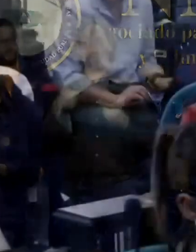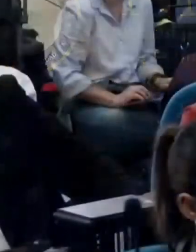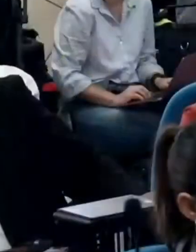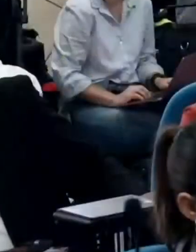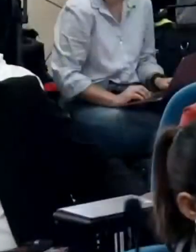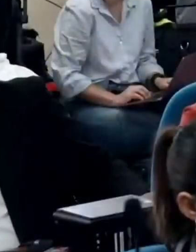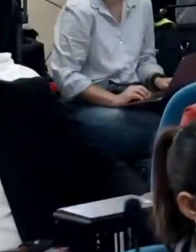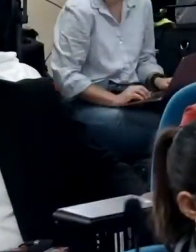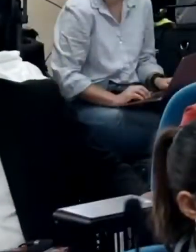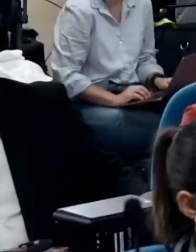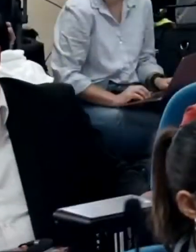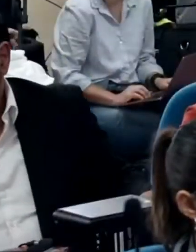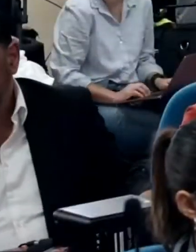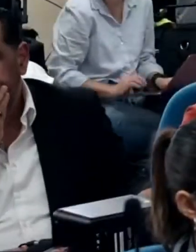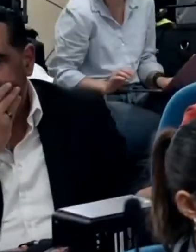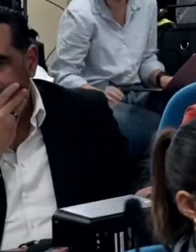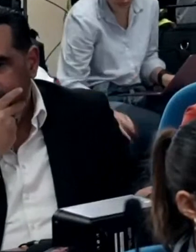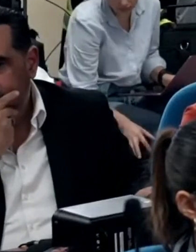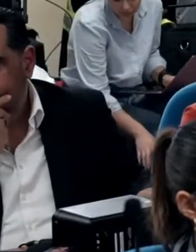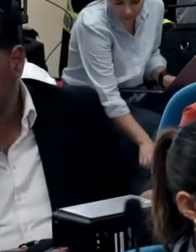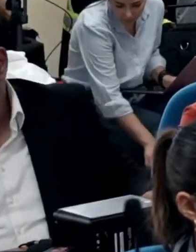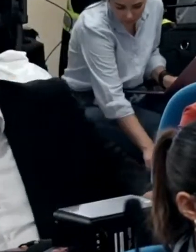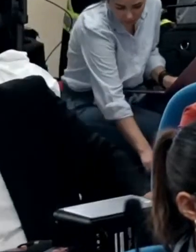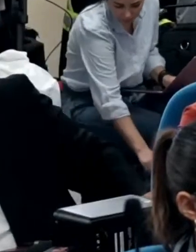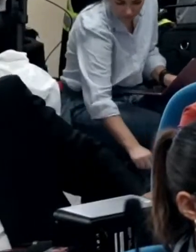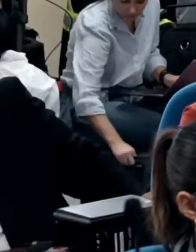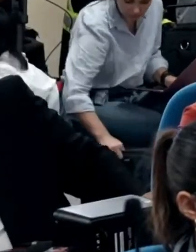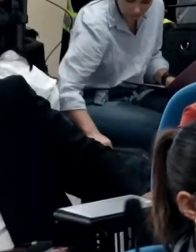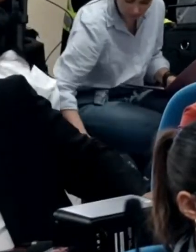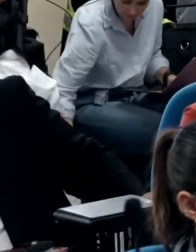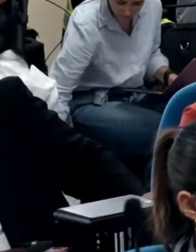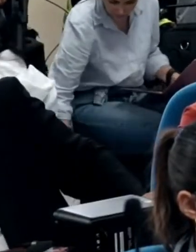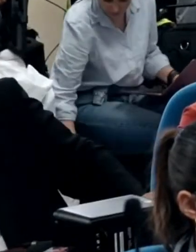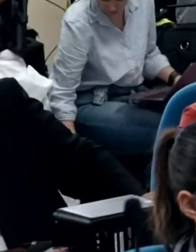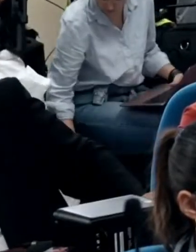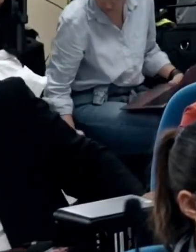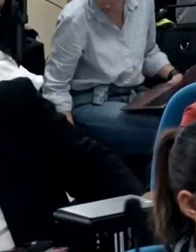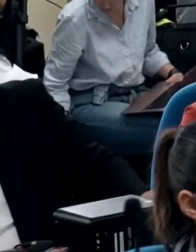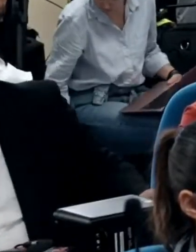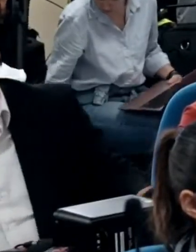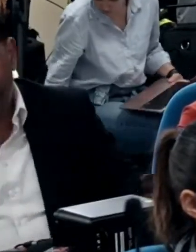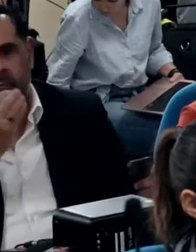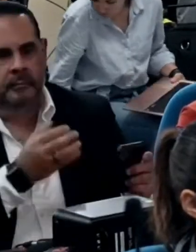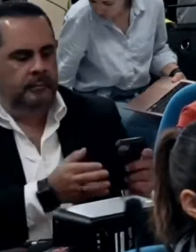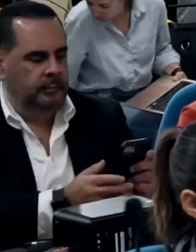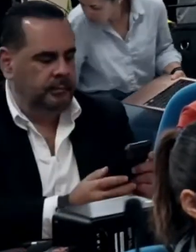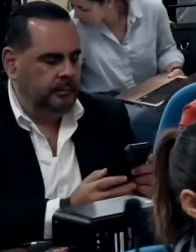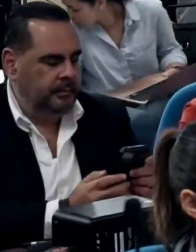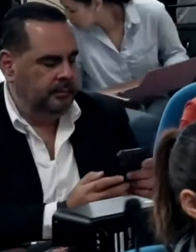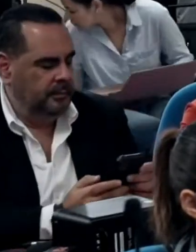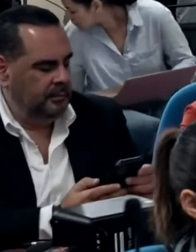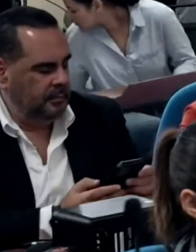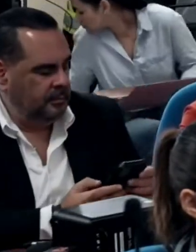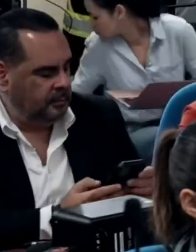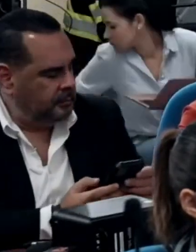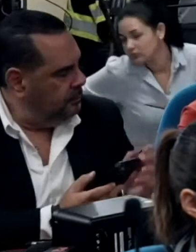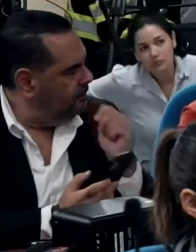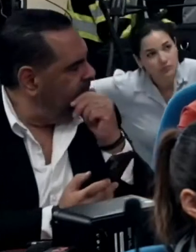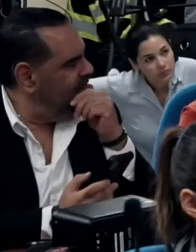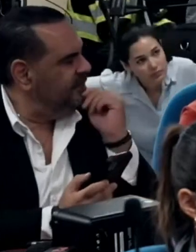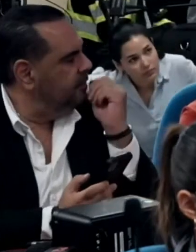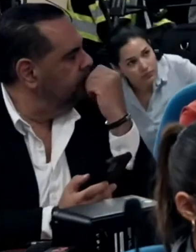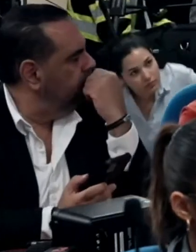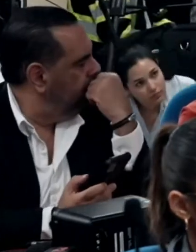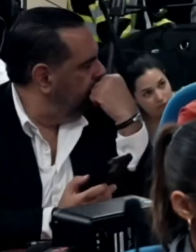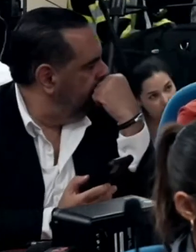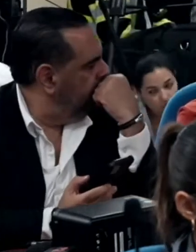modo, porque sé que todavía no han hecho la evaluación por completo, ¿saben o han precisado cuál fue el área que más daño sufrió a causa